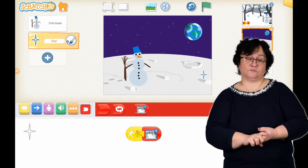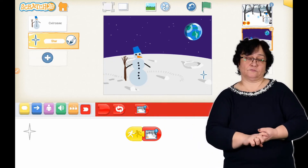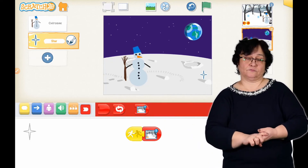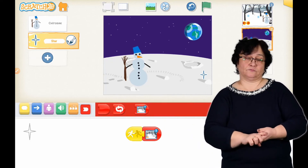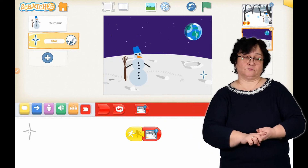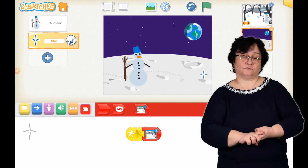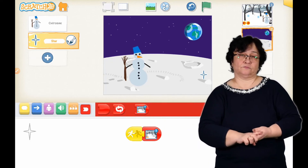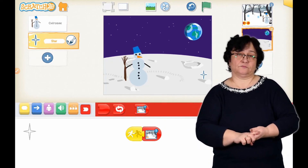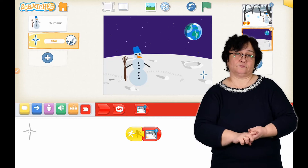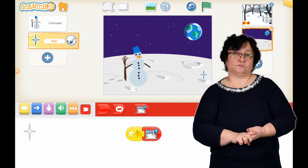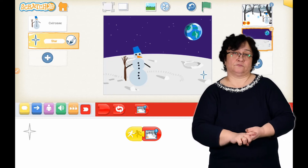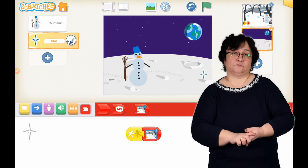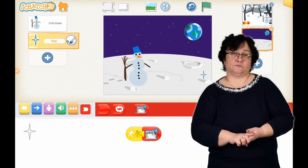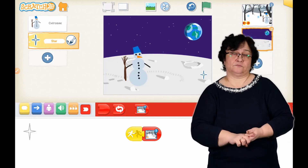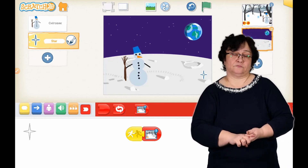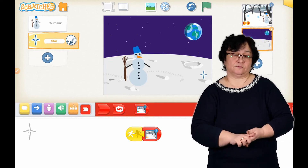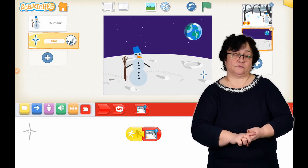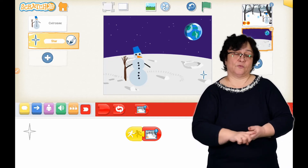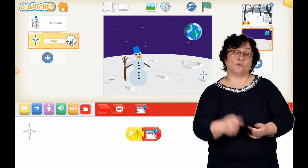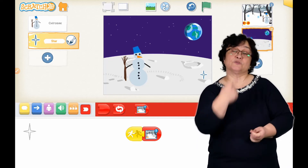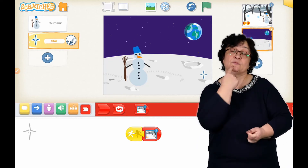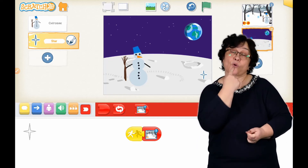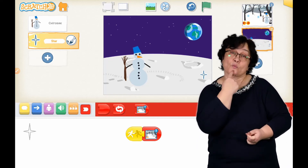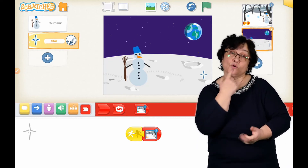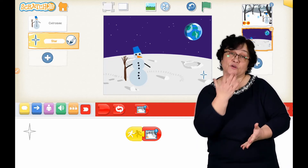перейде на землю.